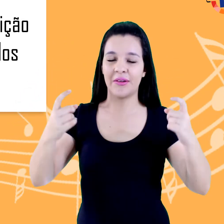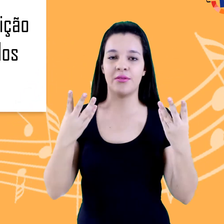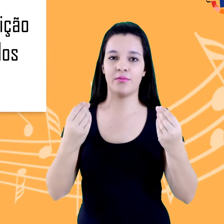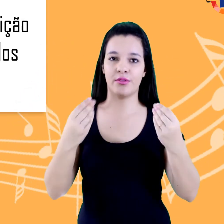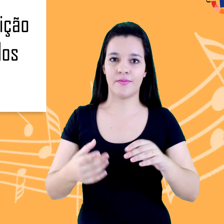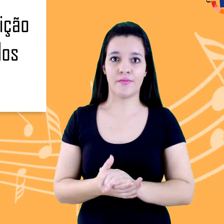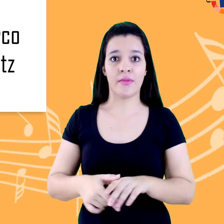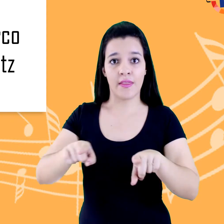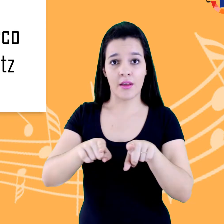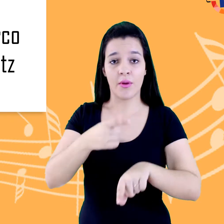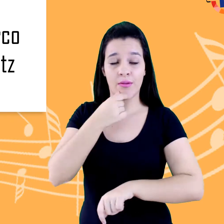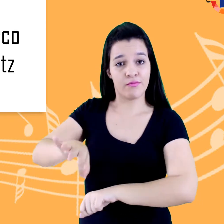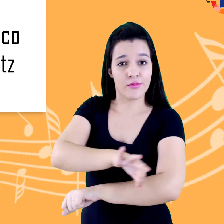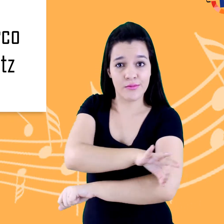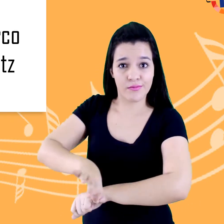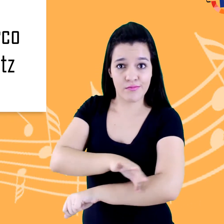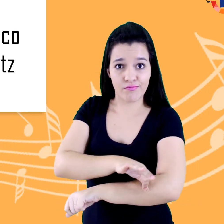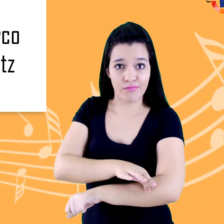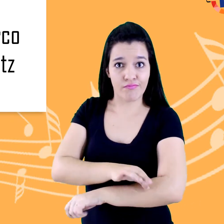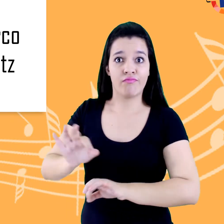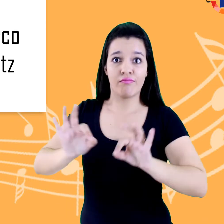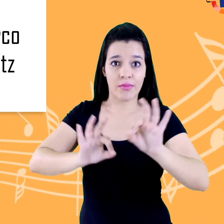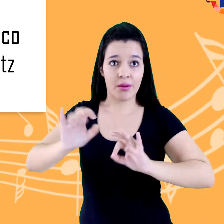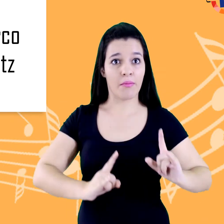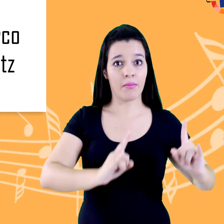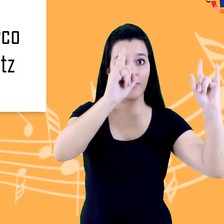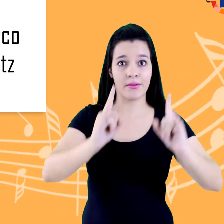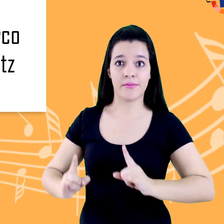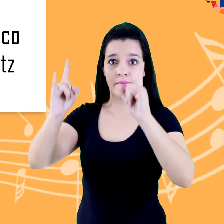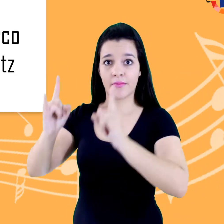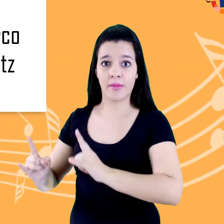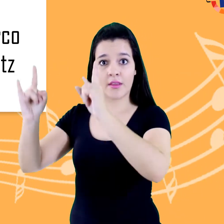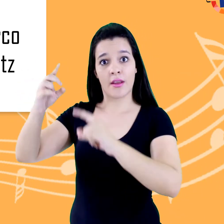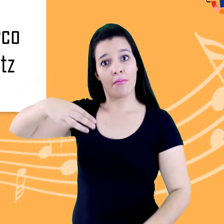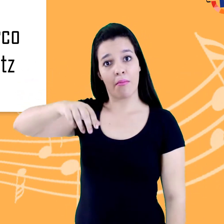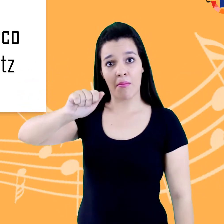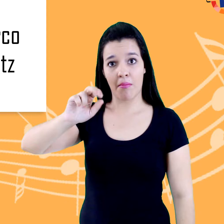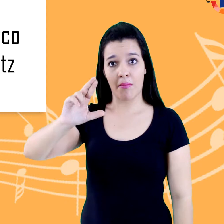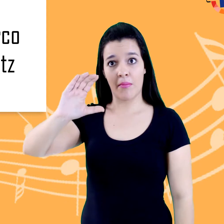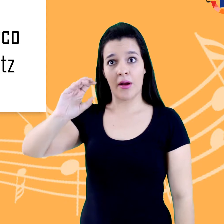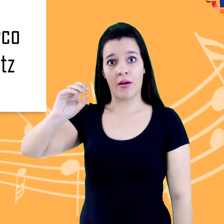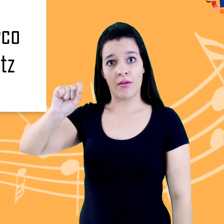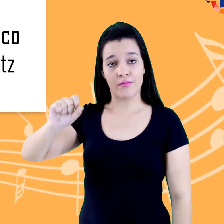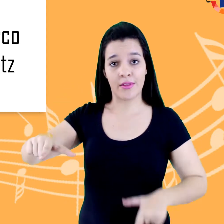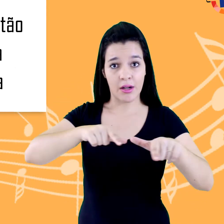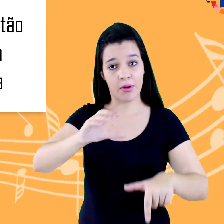arquiteto e urbanista Marcos Holtz, coordenador da Proacústica, com o diagnóstico